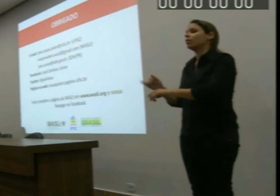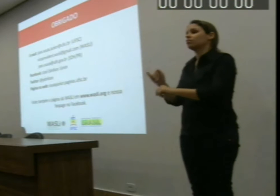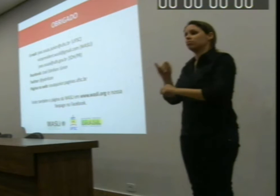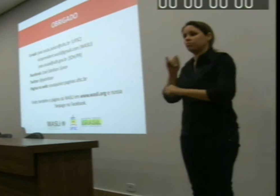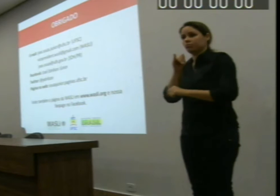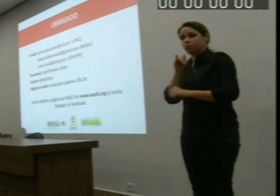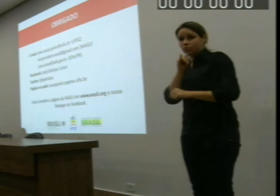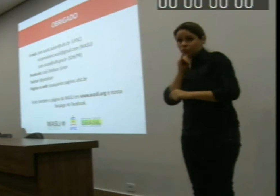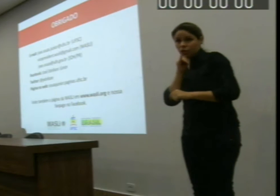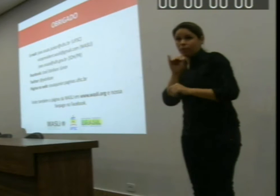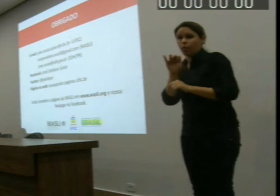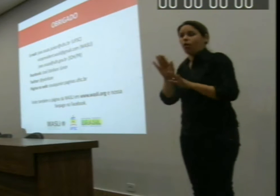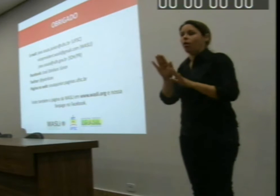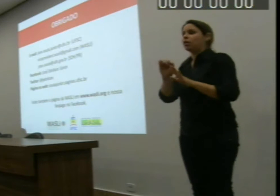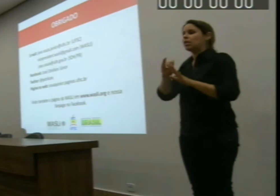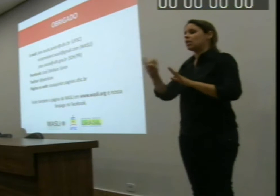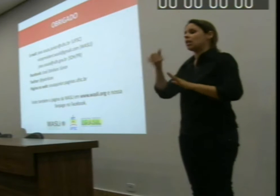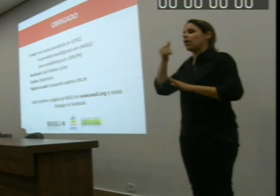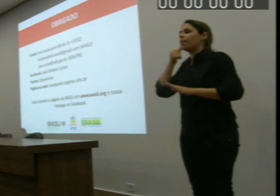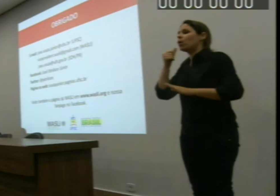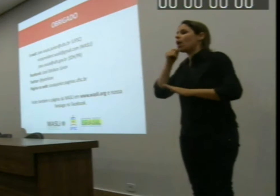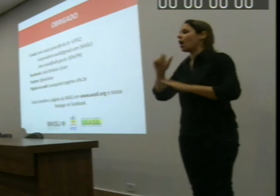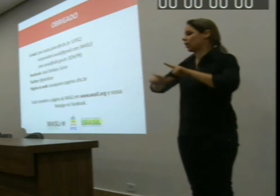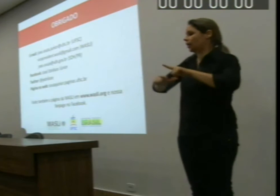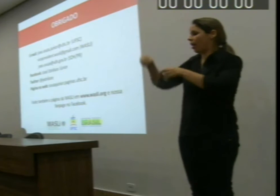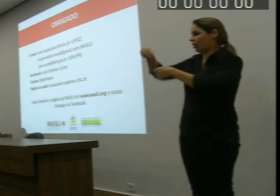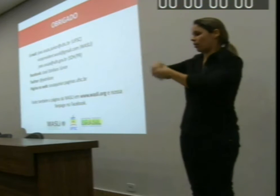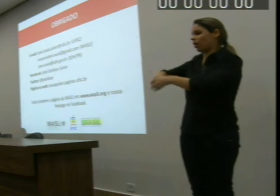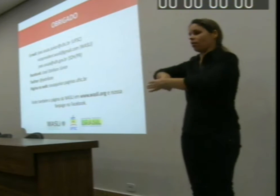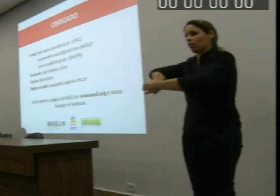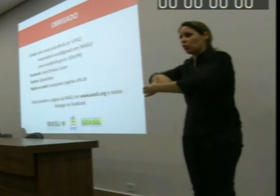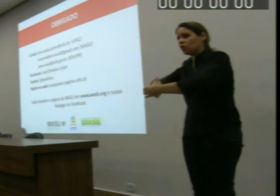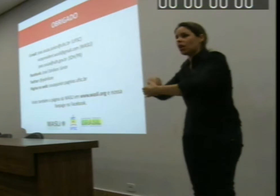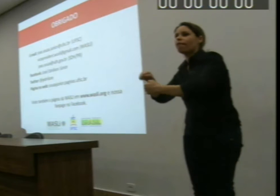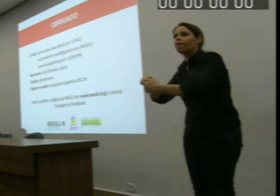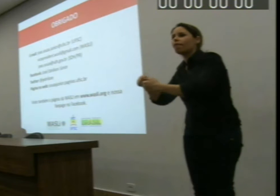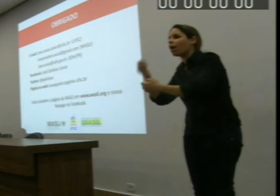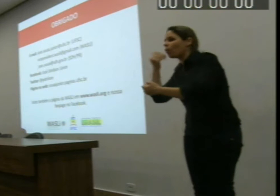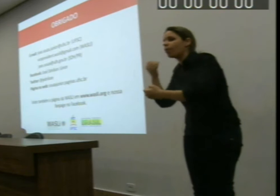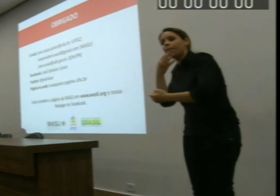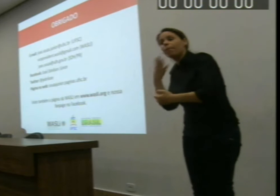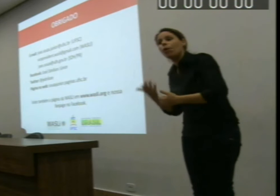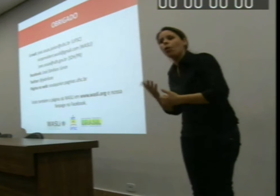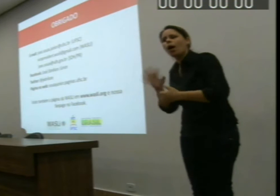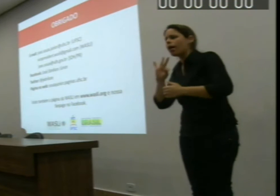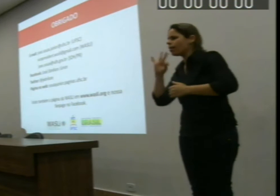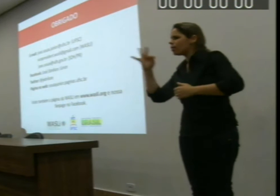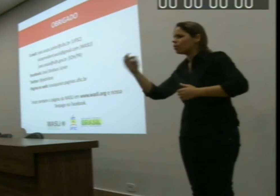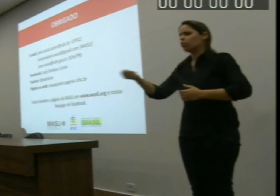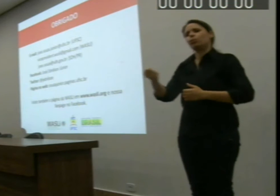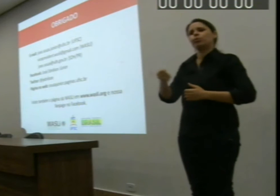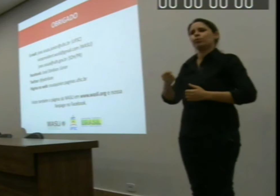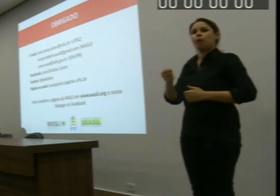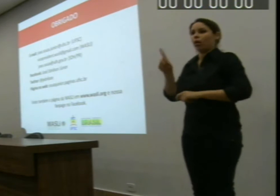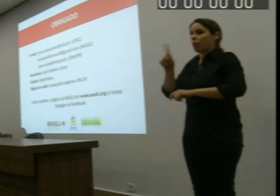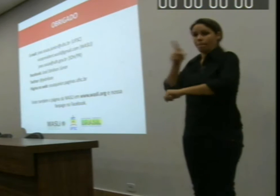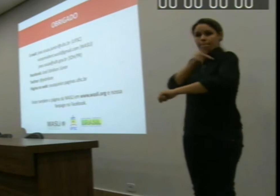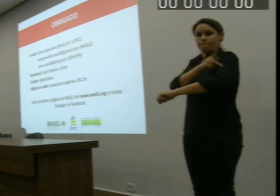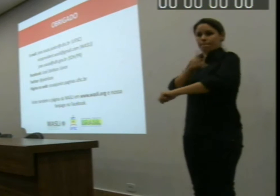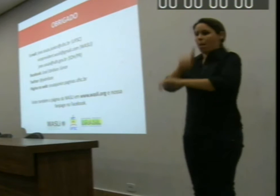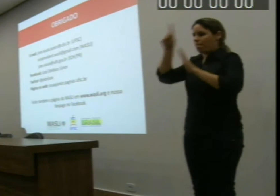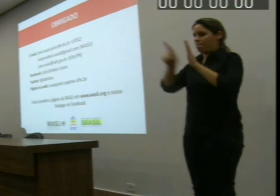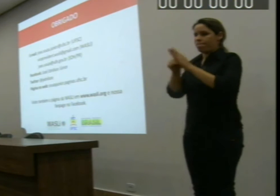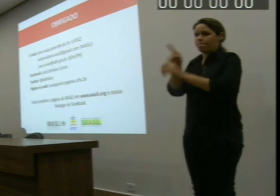é então isso daí não tem a ver com com a qualidade pedagógica da escola a má